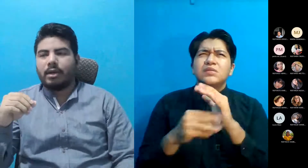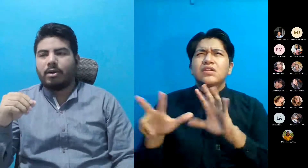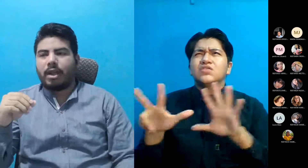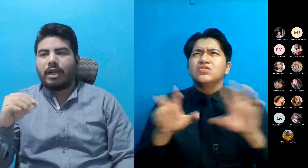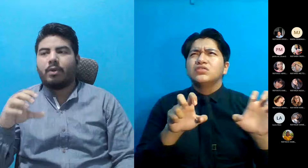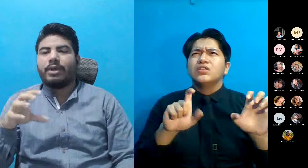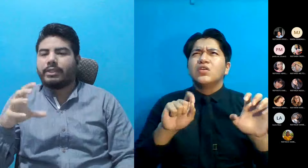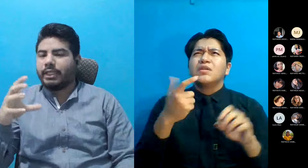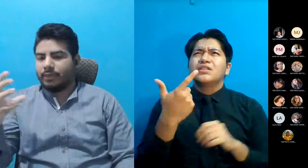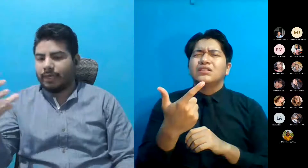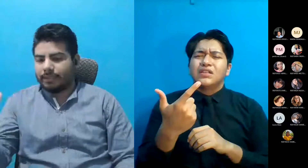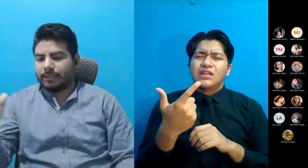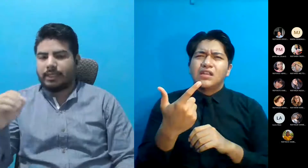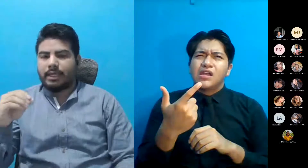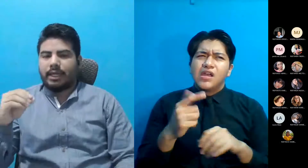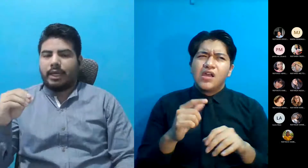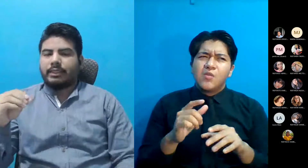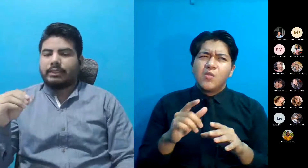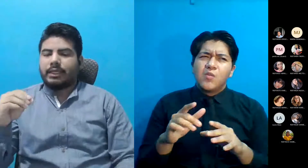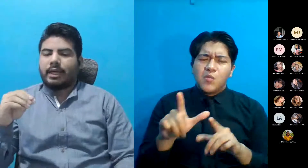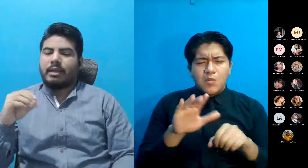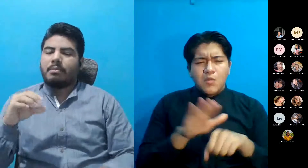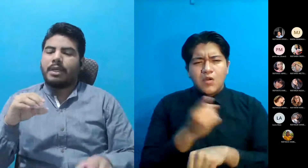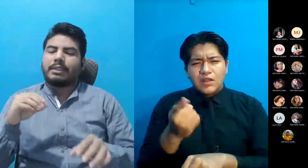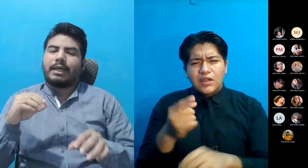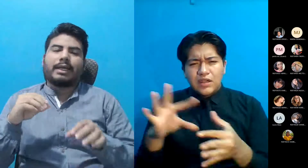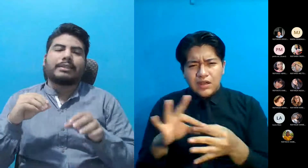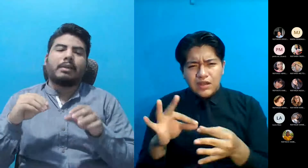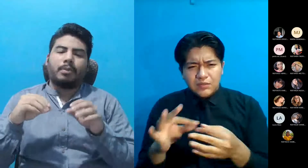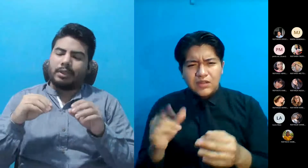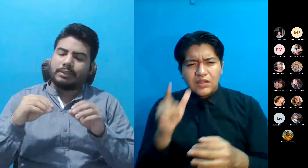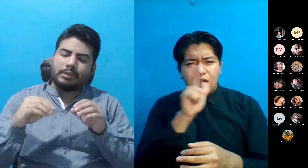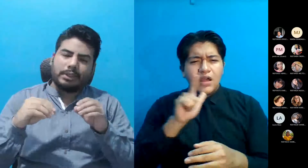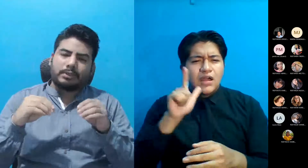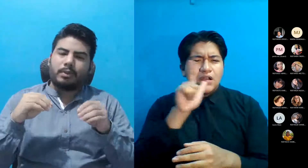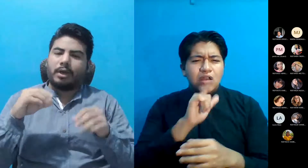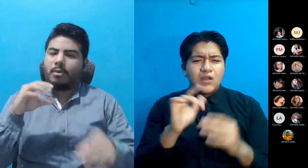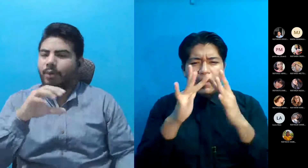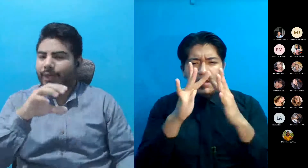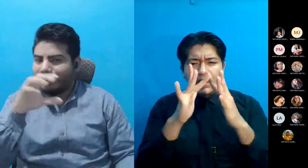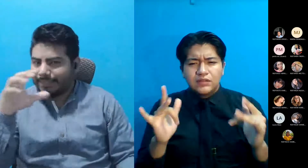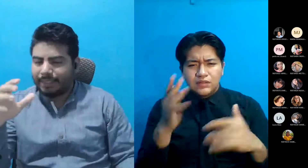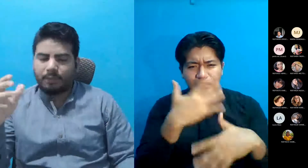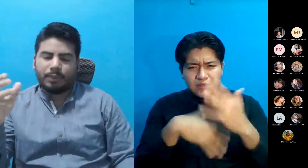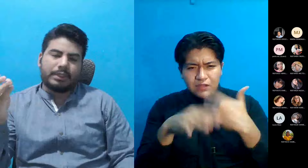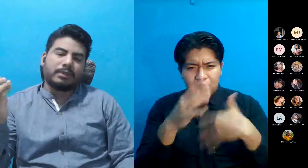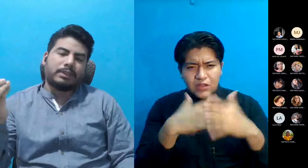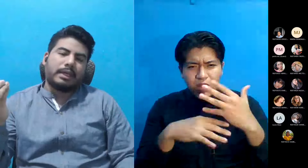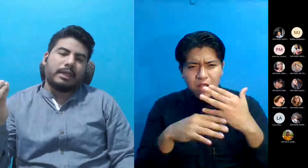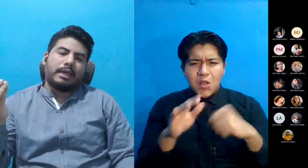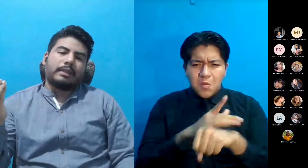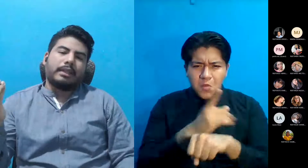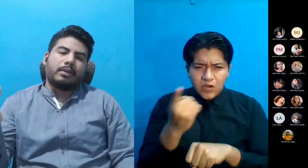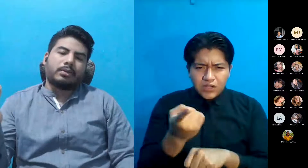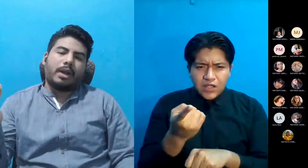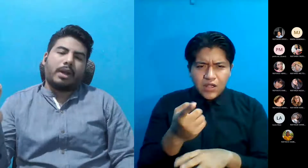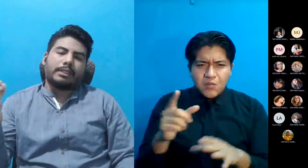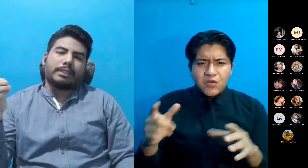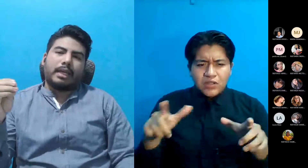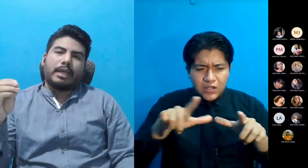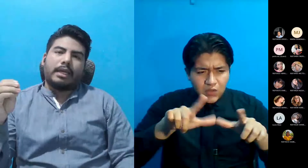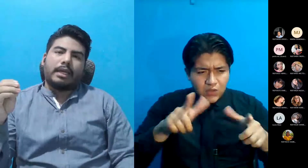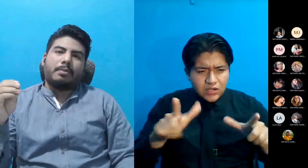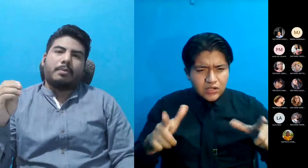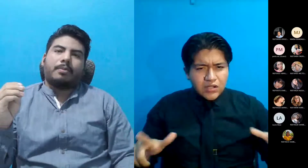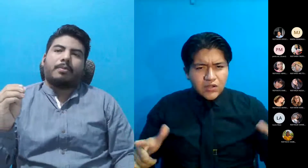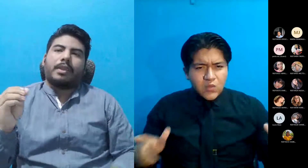Sobre la lengua de señas francesa. Es decir, empieza a hacer aportaciones sobre componentes lingüísticos de los